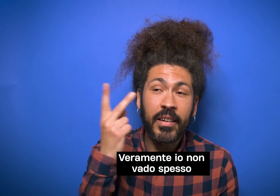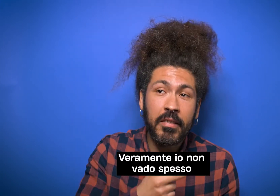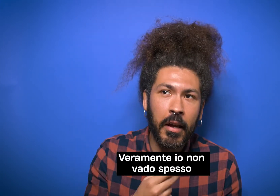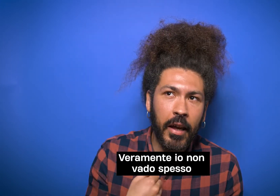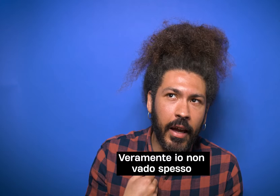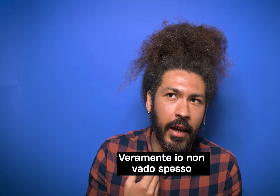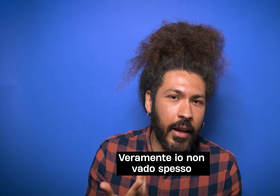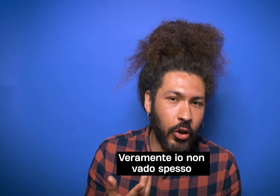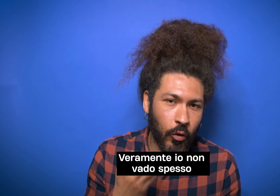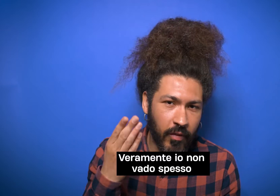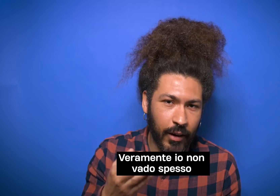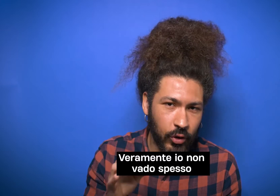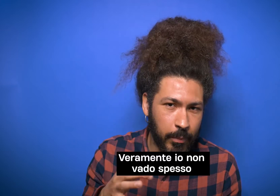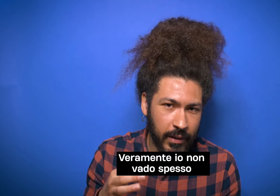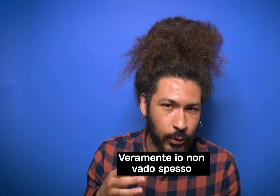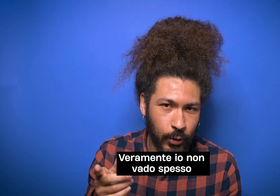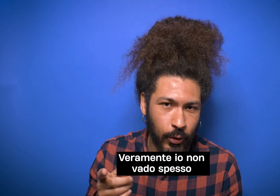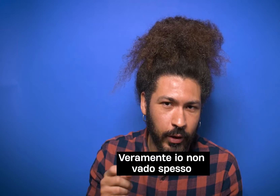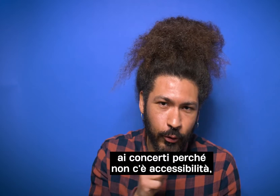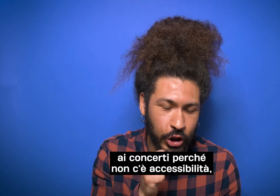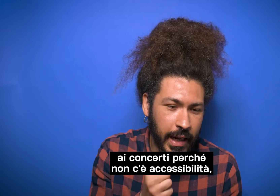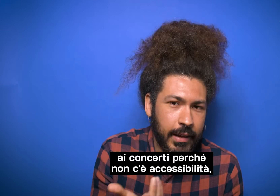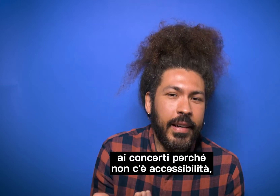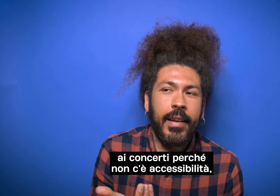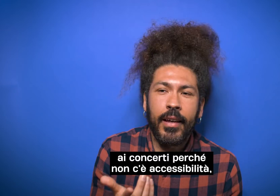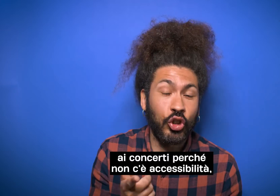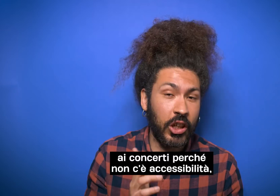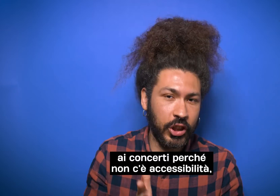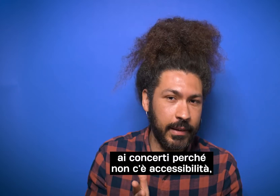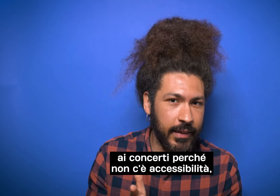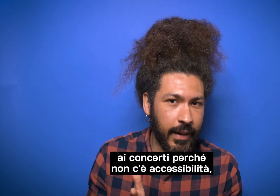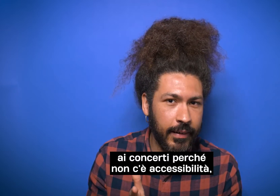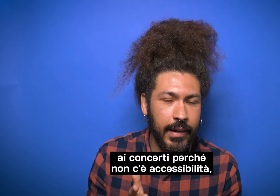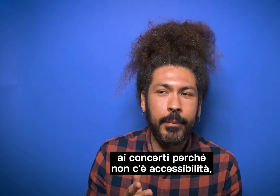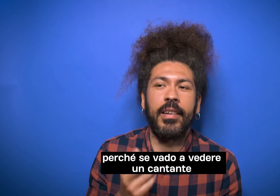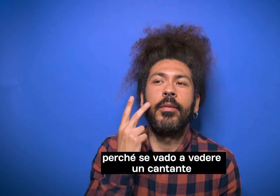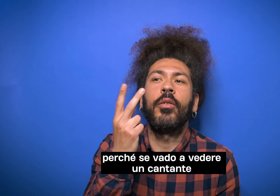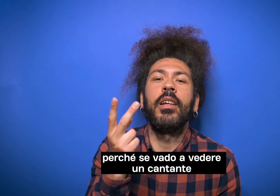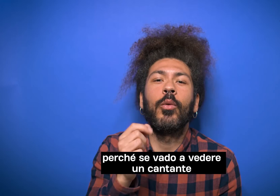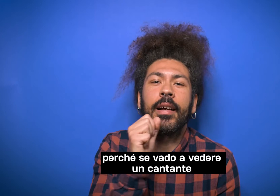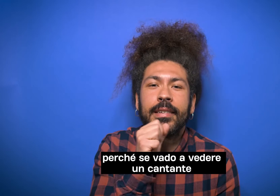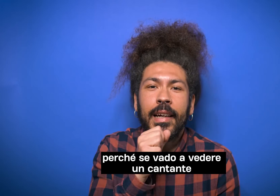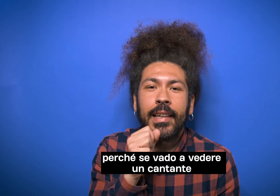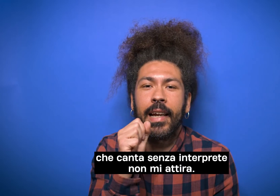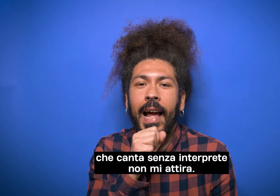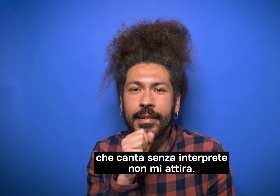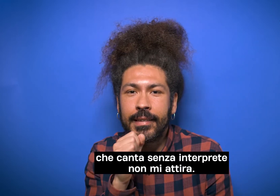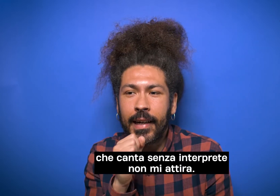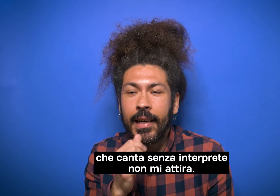Veramente io non vado spesso nei concerti perché non c'è accessibilità, perché se vado a vedere un cantante che canta